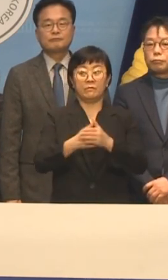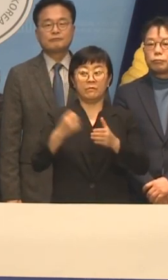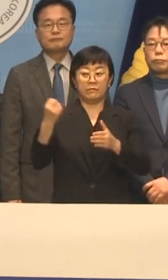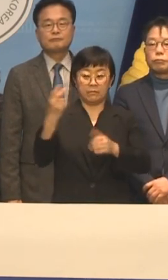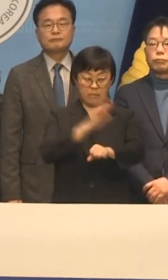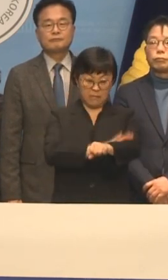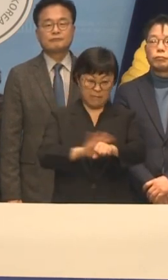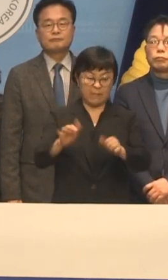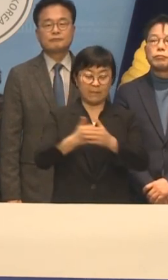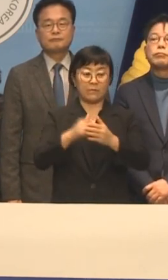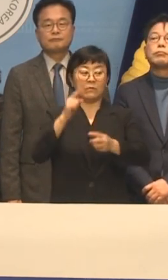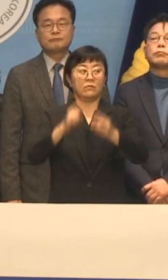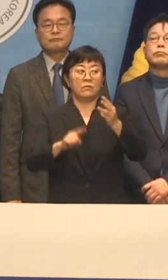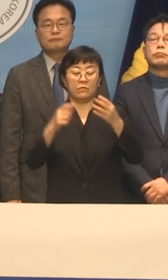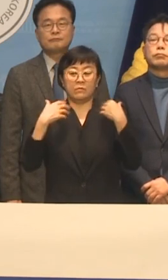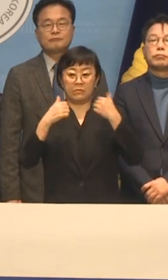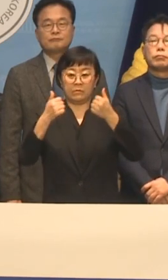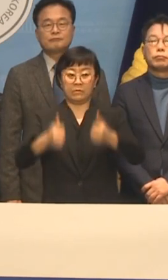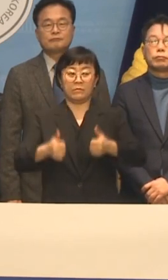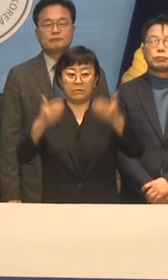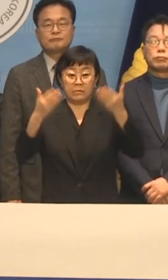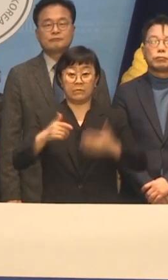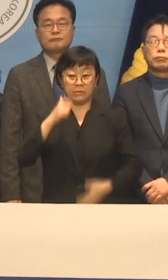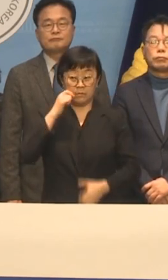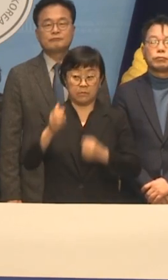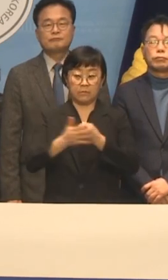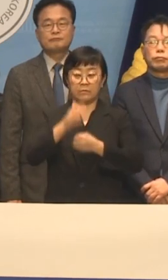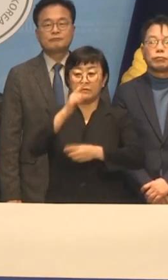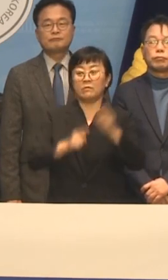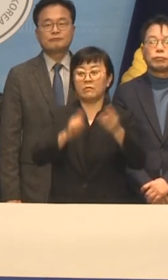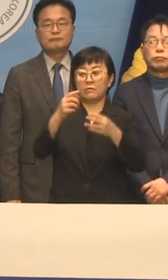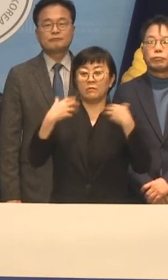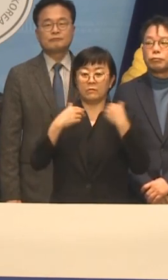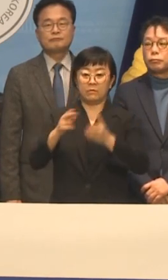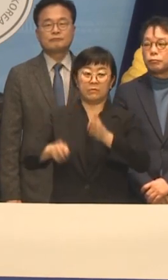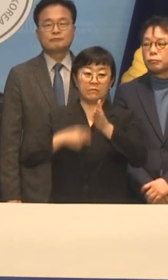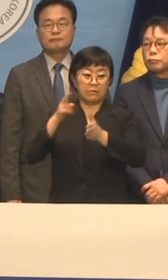제대로 윤석열 정권을 심판하지 못한다면 윤석열